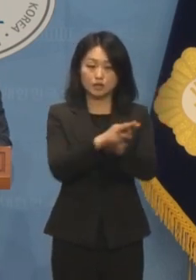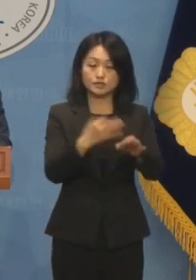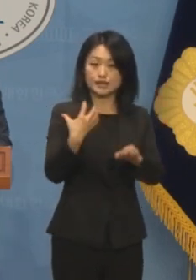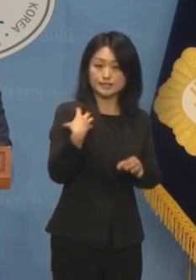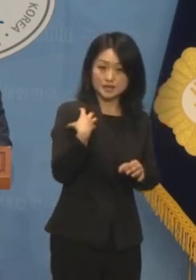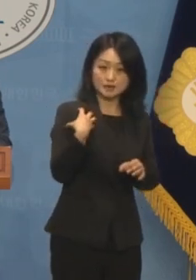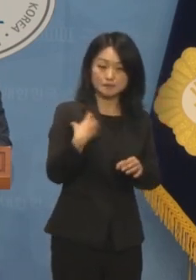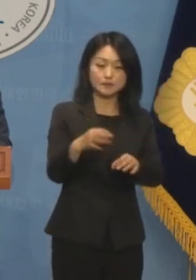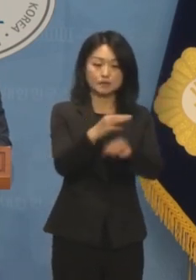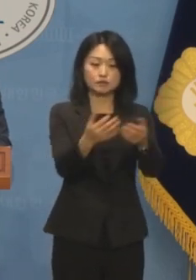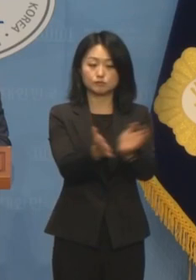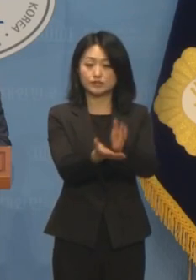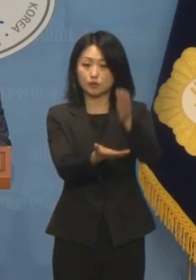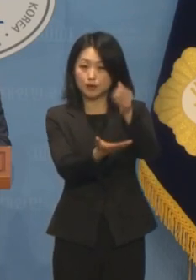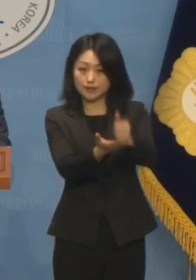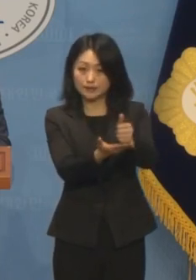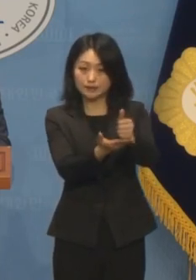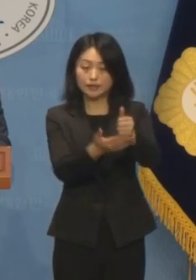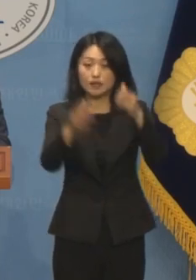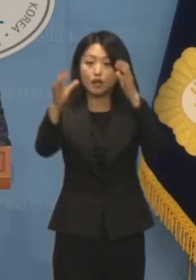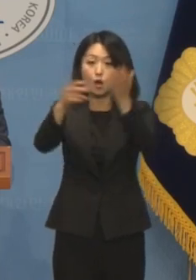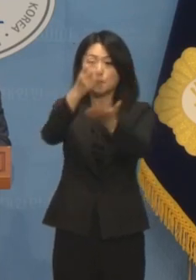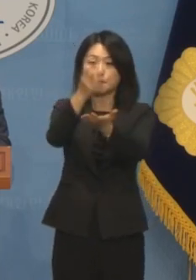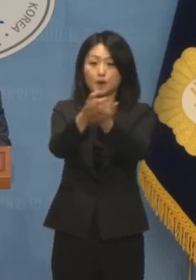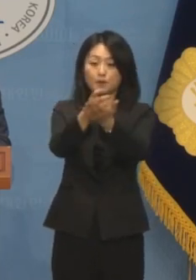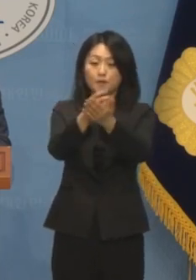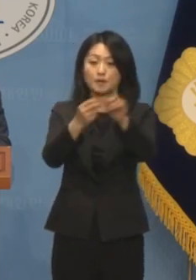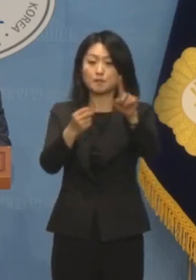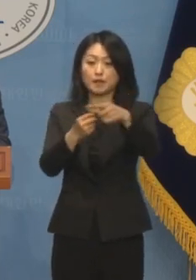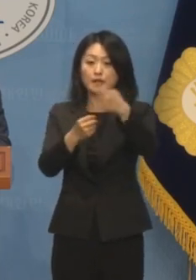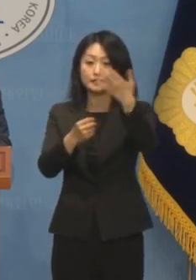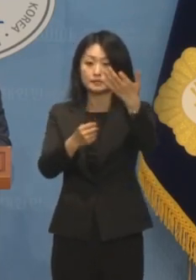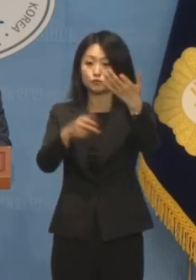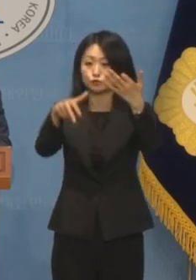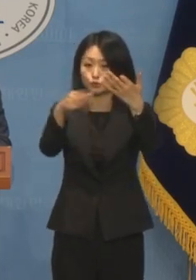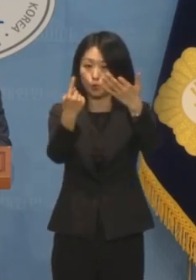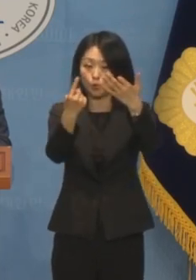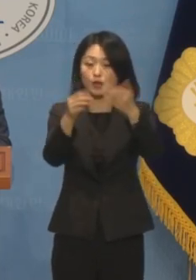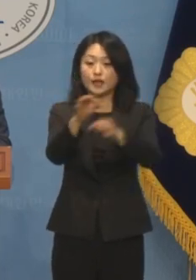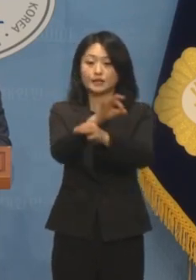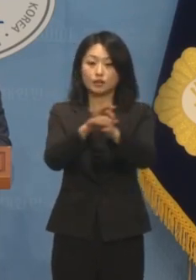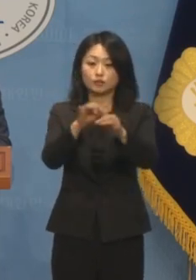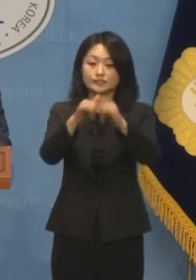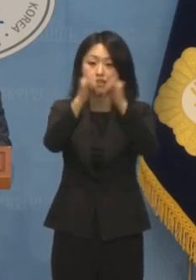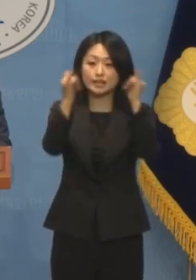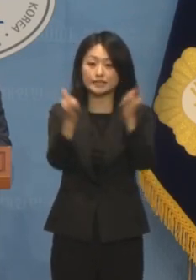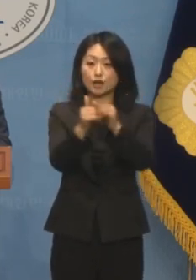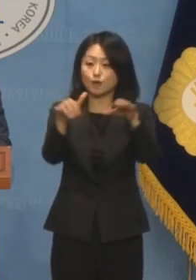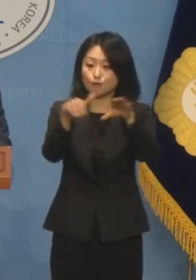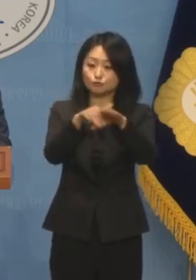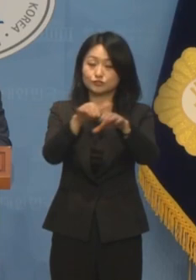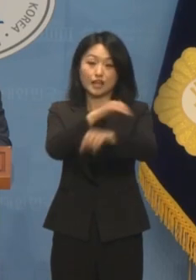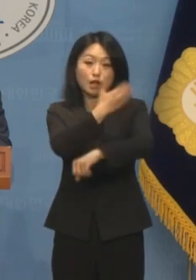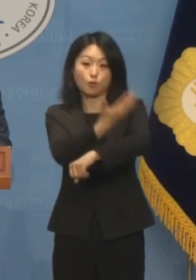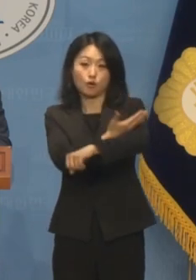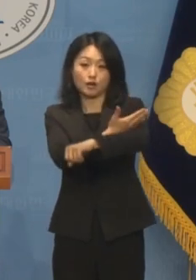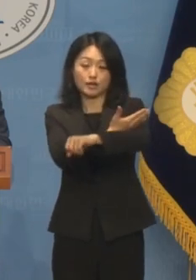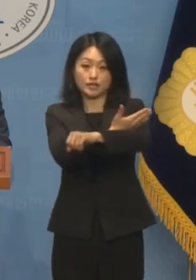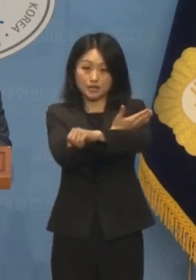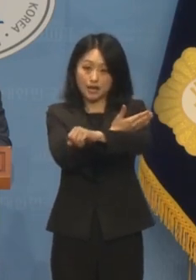책임지는 경제부총리가 헌법 제119조와 경제적, 사회적 및 문화적 권리에 관한